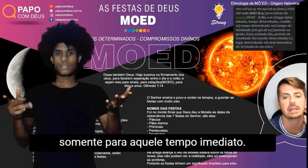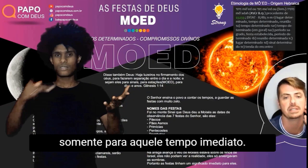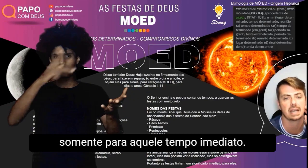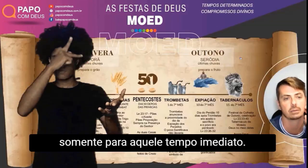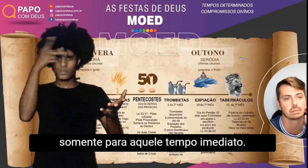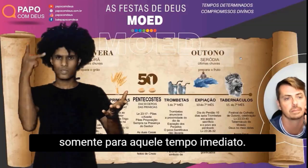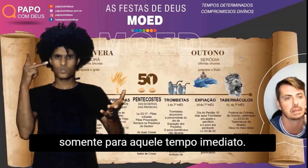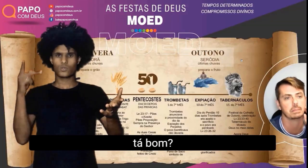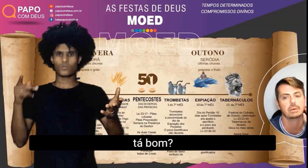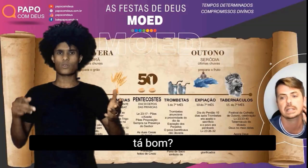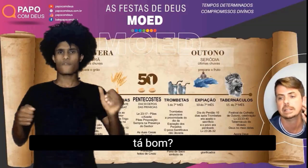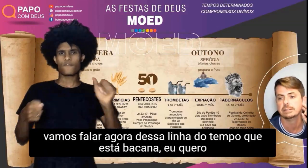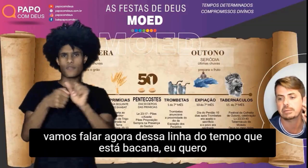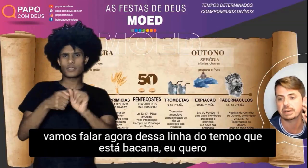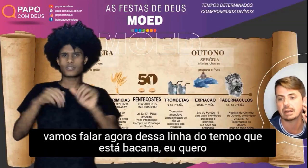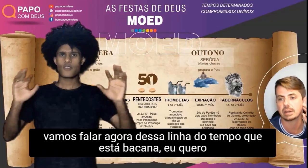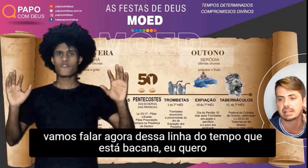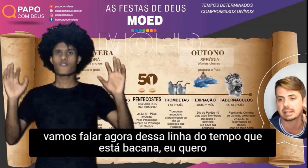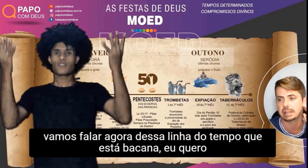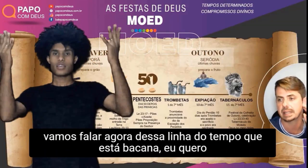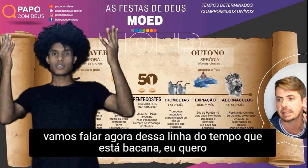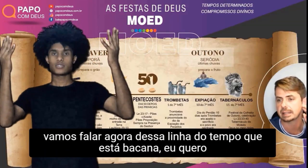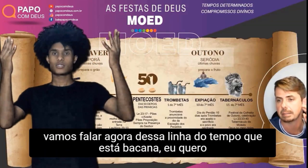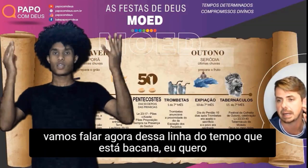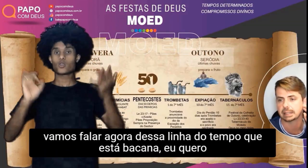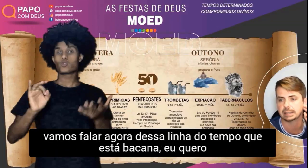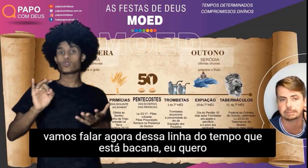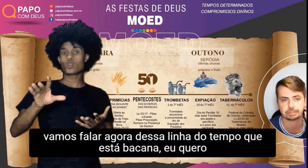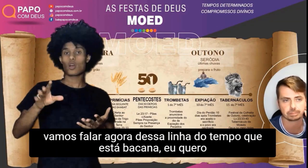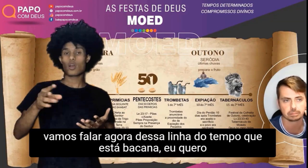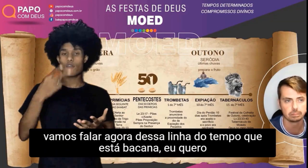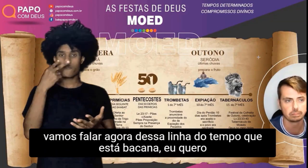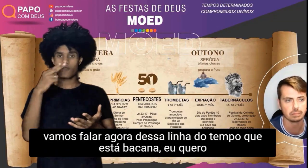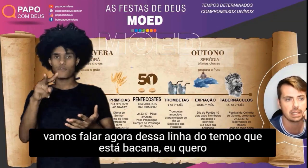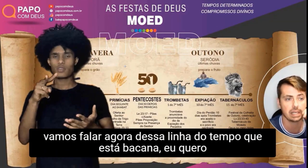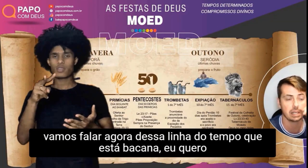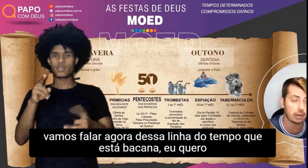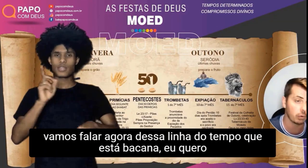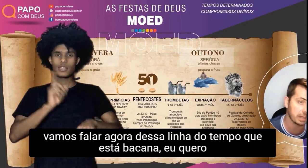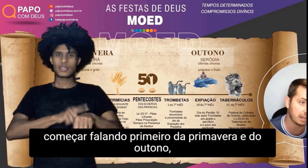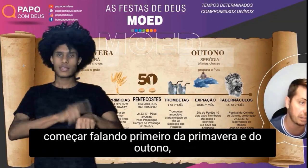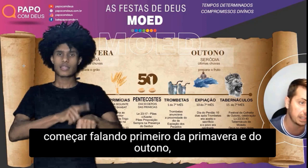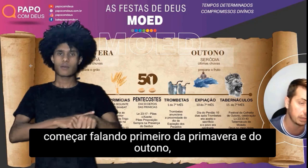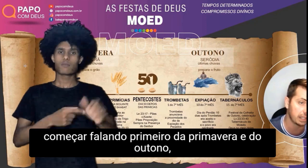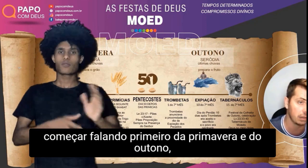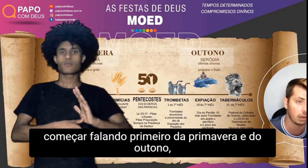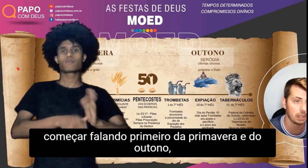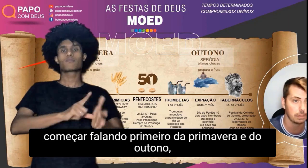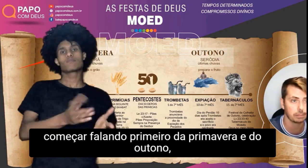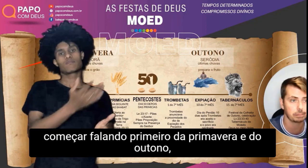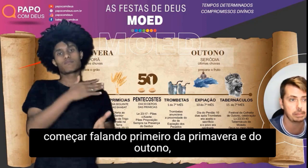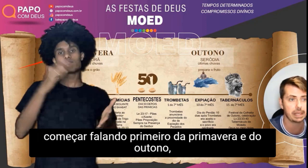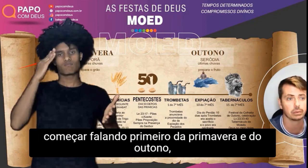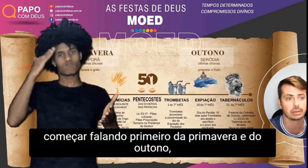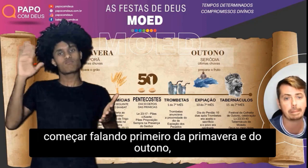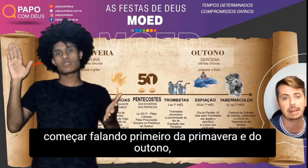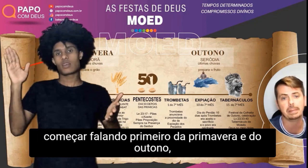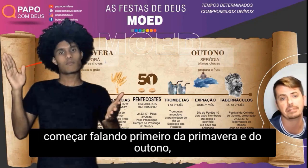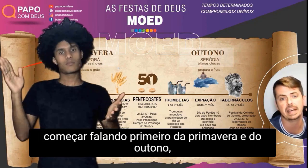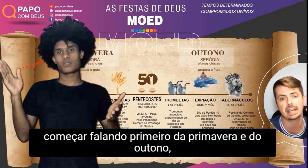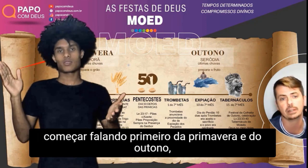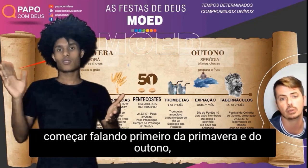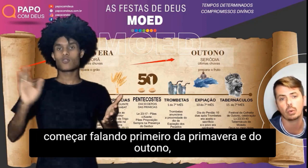tempo imediato, tá bom? Vamos falar agora dessa timeline aqui que tá bacana. Eu quero começar falando aqui, ó, primeiro,